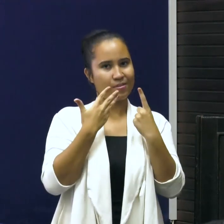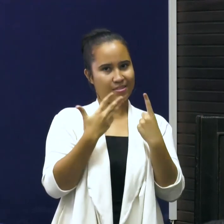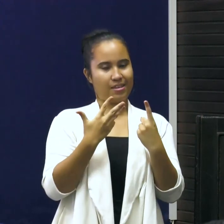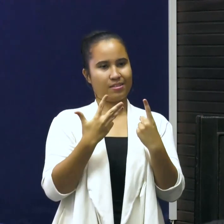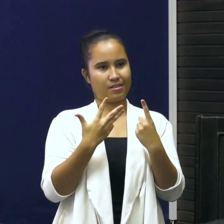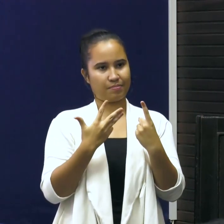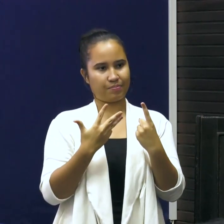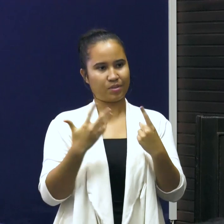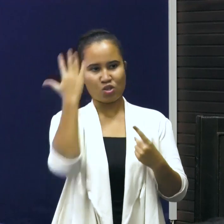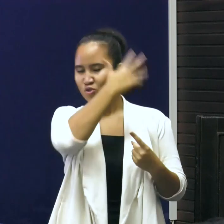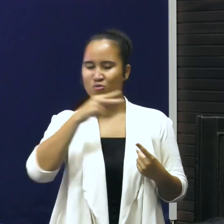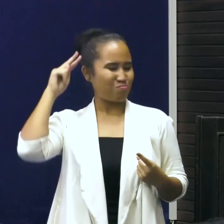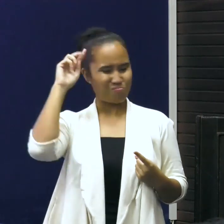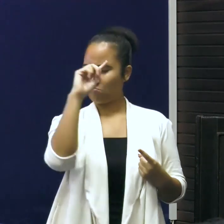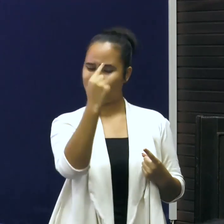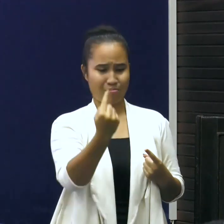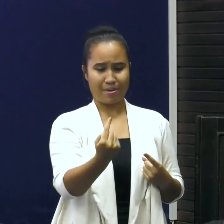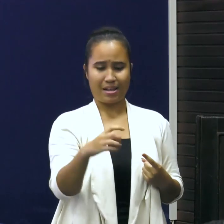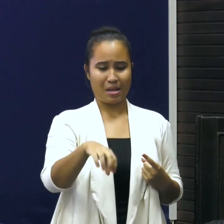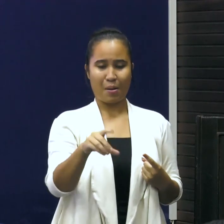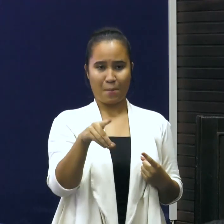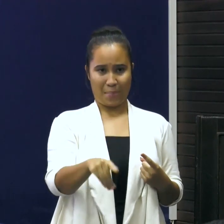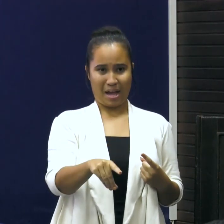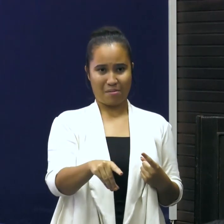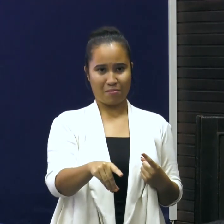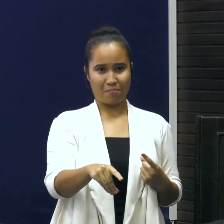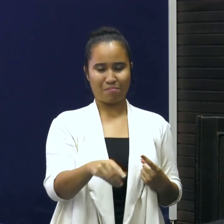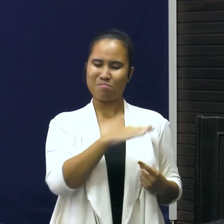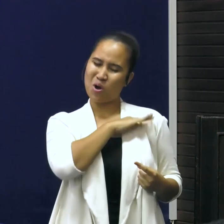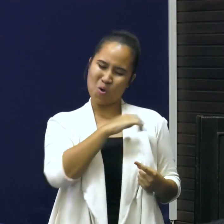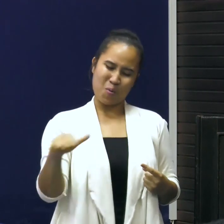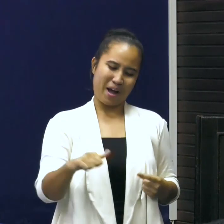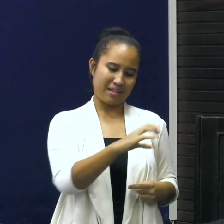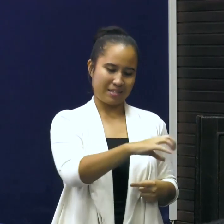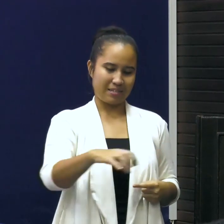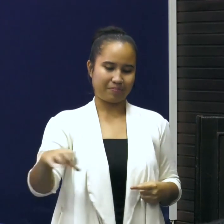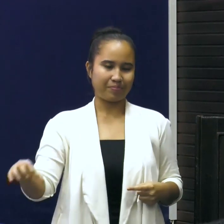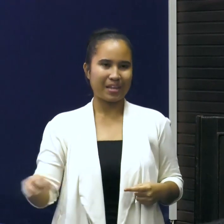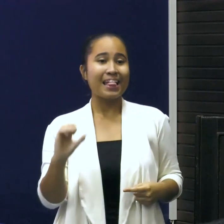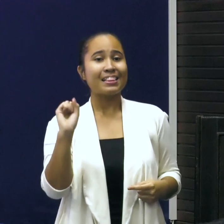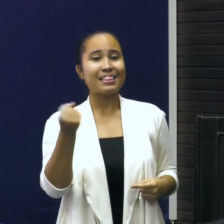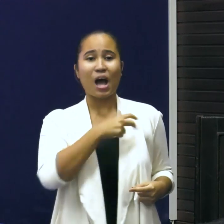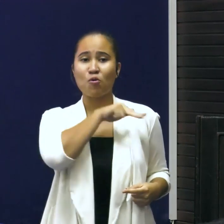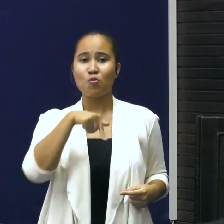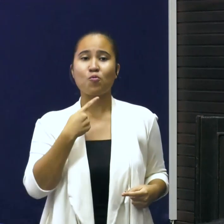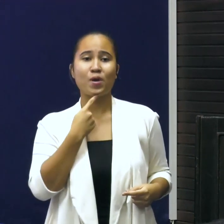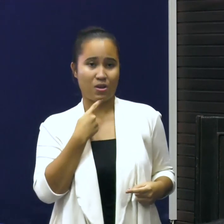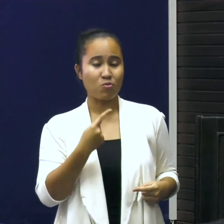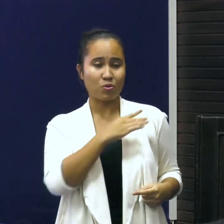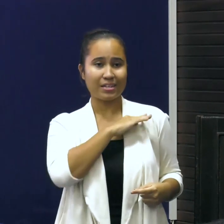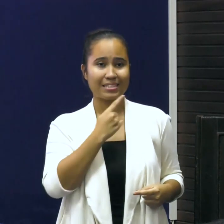Suriname bestaat niet alleen uit Paramaribo. Daarom hebben wij ook gezegd, zoals ik eerder heb aangegeven,